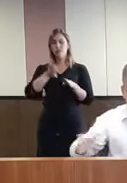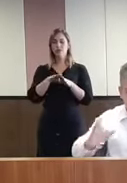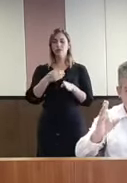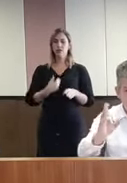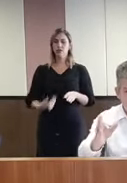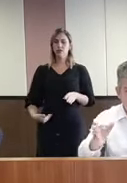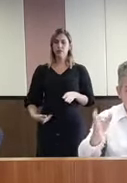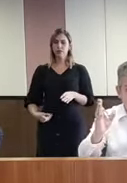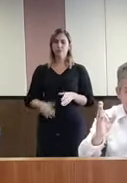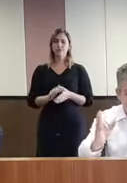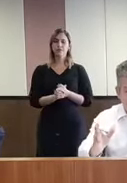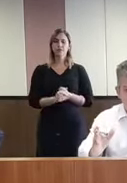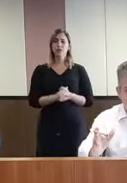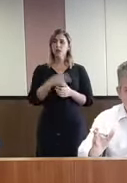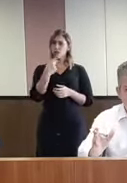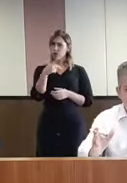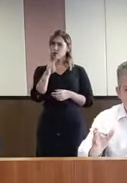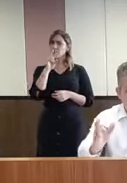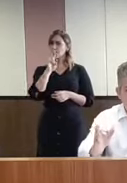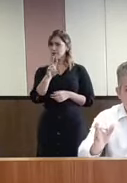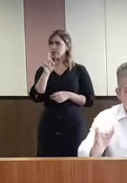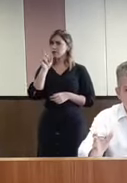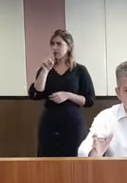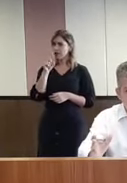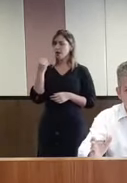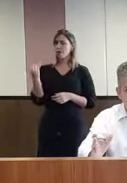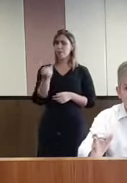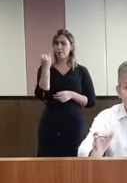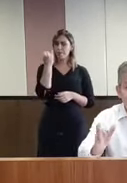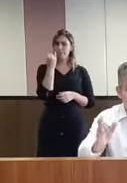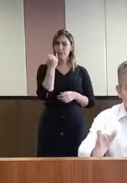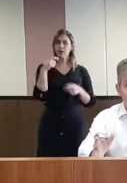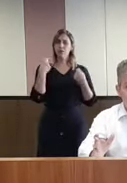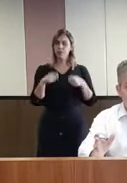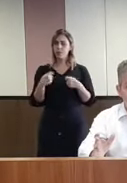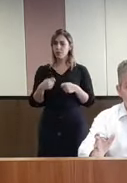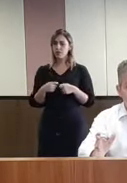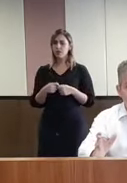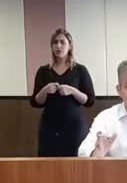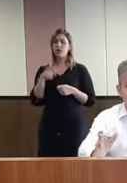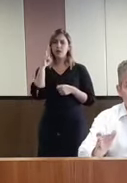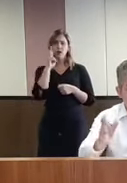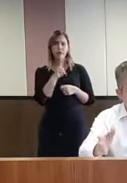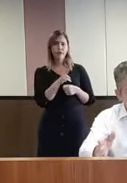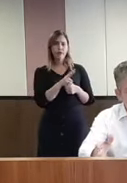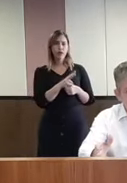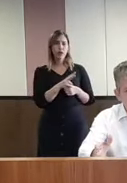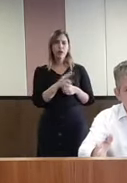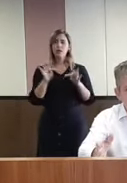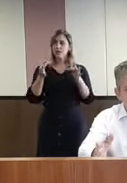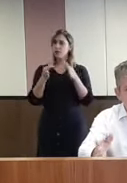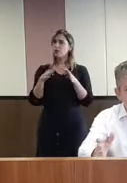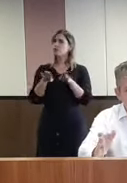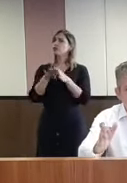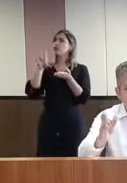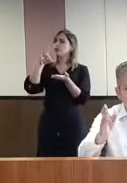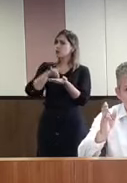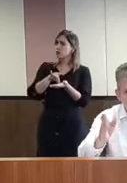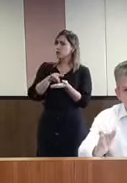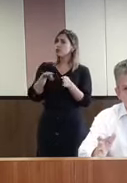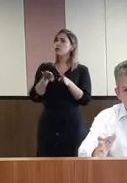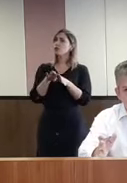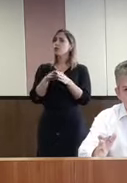que essa é uma resposta muito técnica. E nesse momento a gente tem que se ater, meus amigos, a primeiro a verdade e a